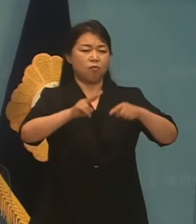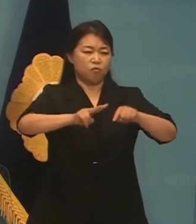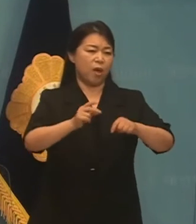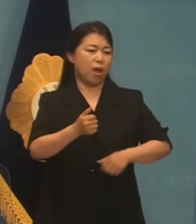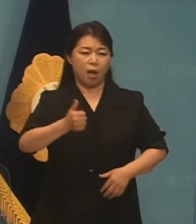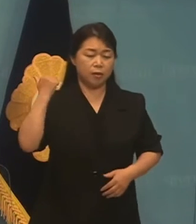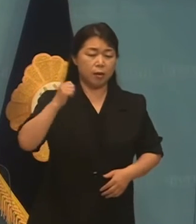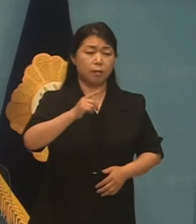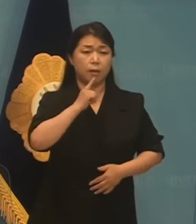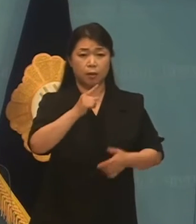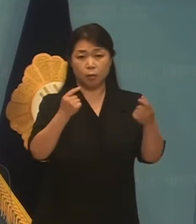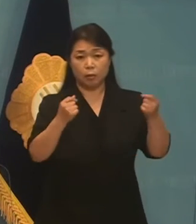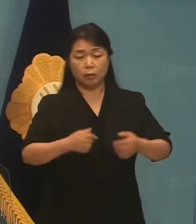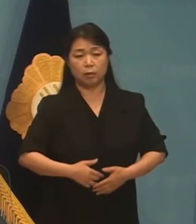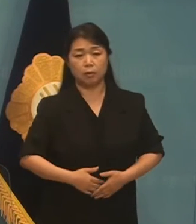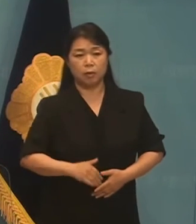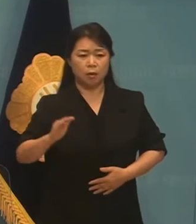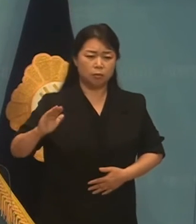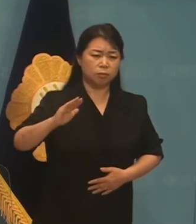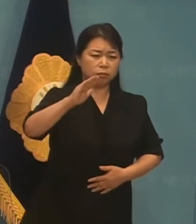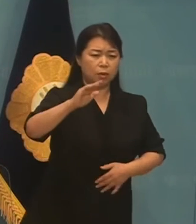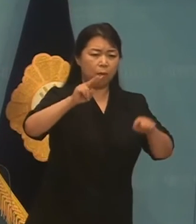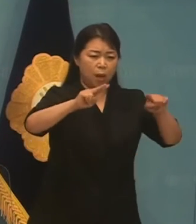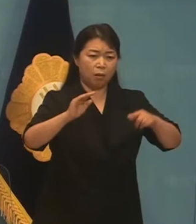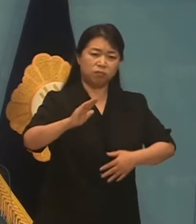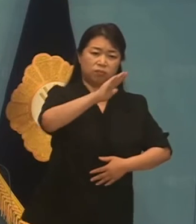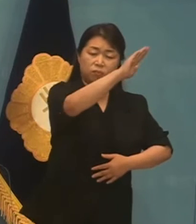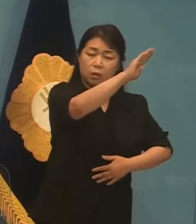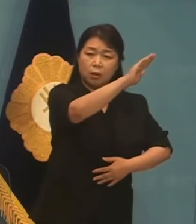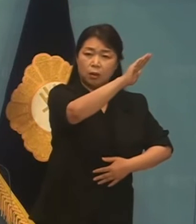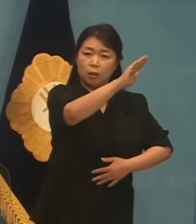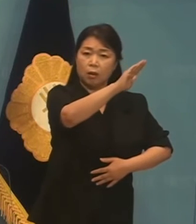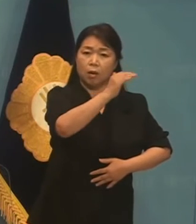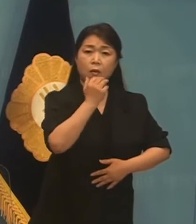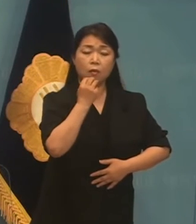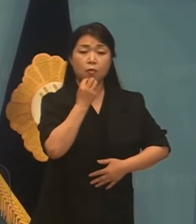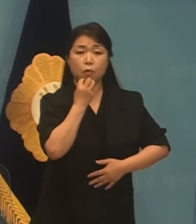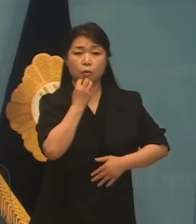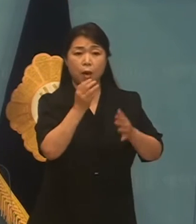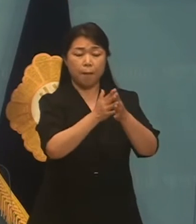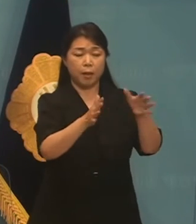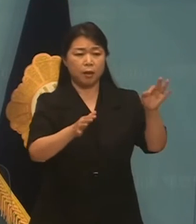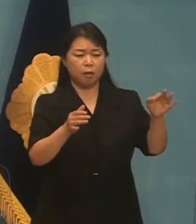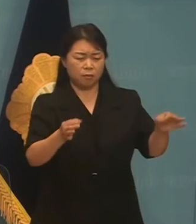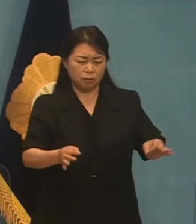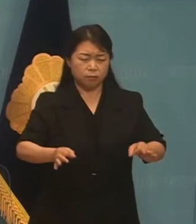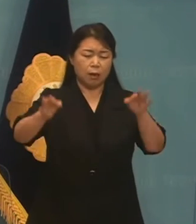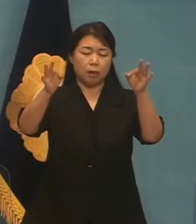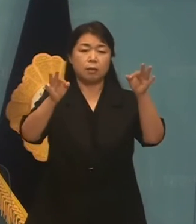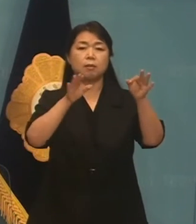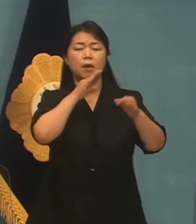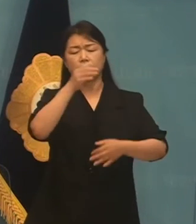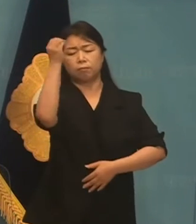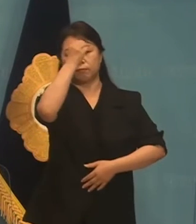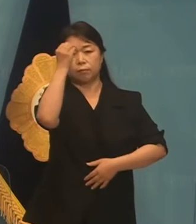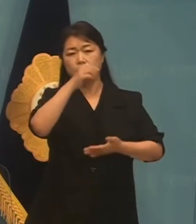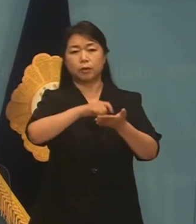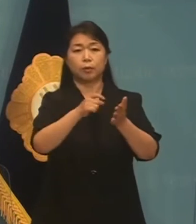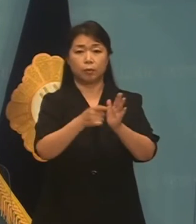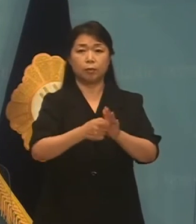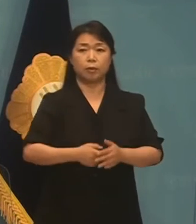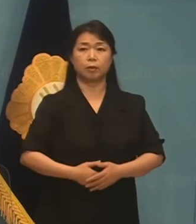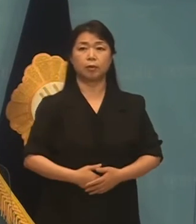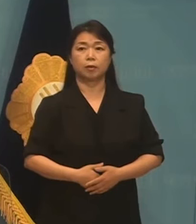상승률 비교 외에도 서울 아파트값 총합의 상승은 상상을 초월합니다. 노무현 정권